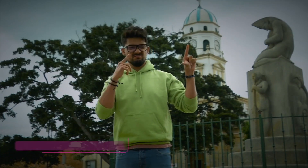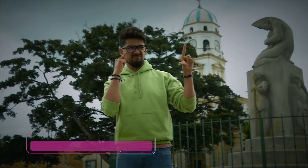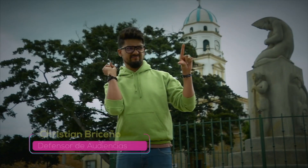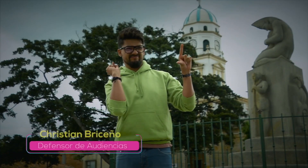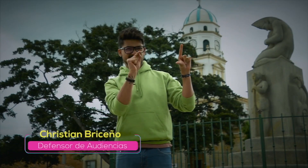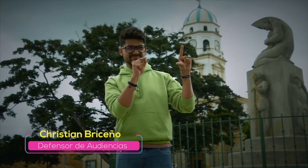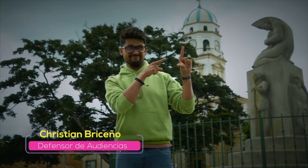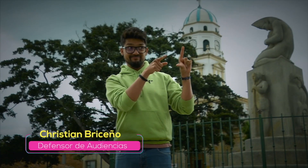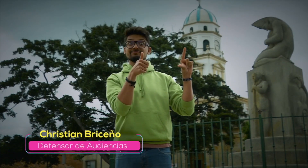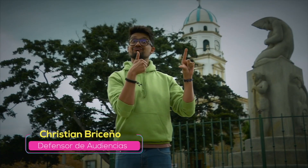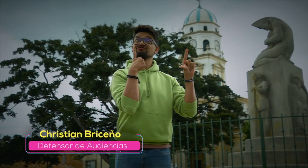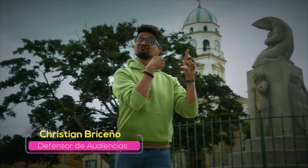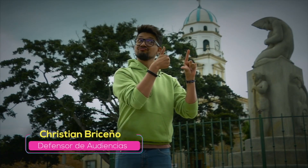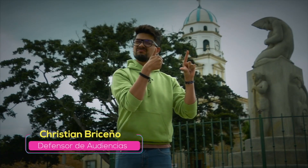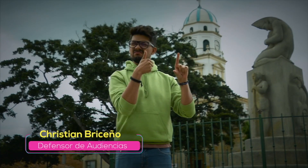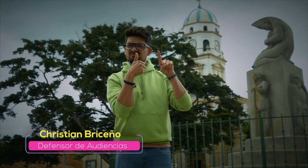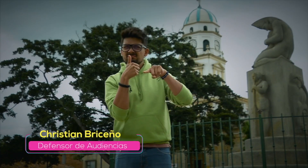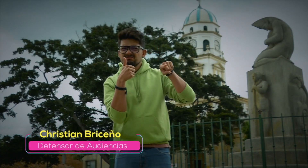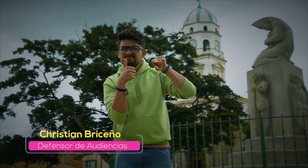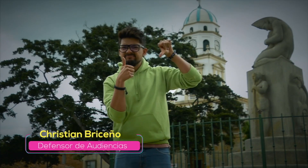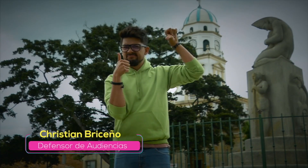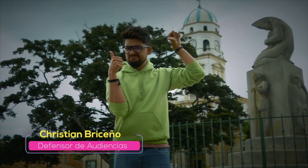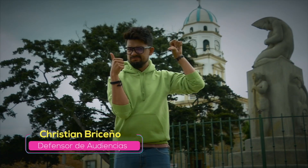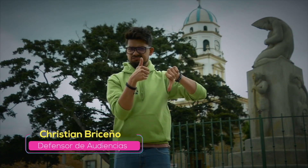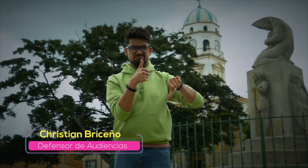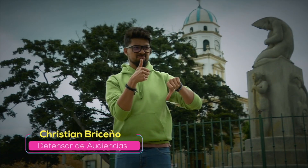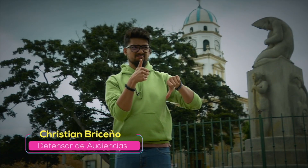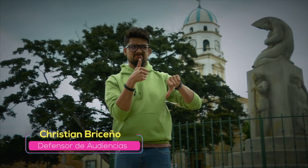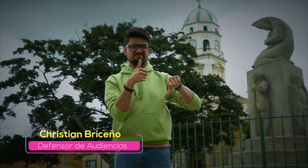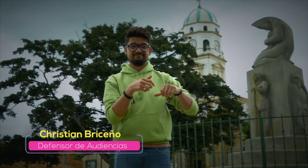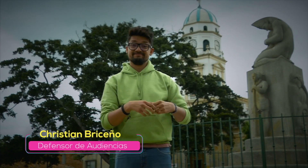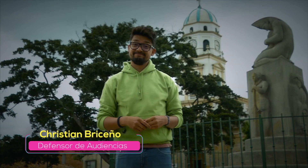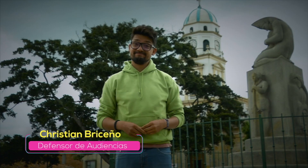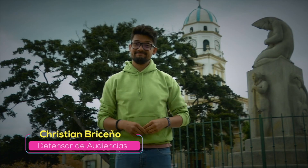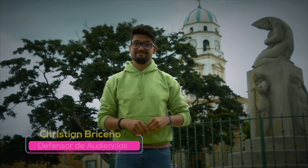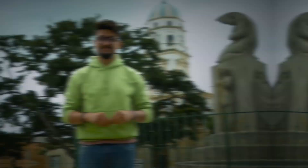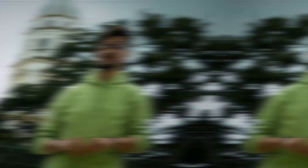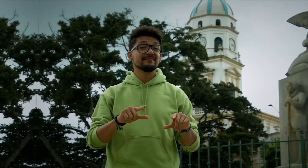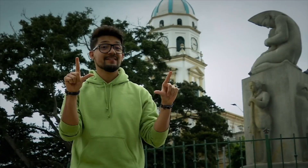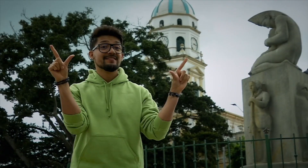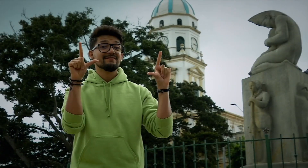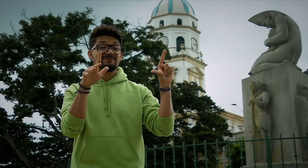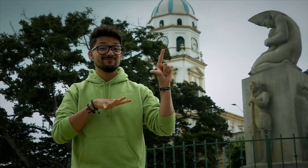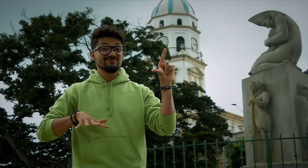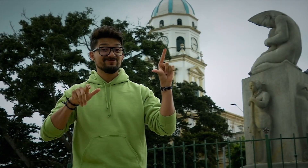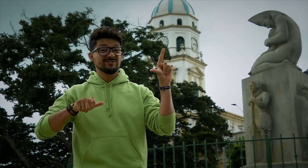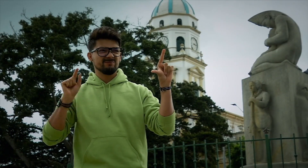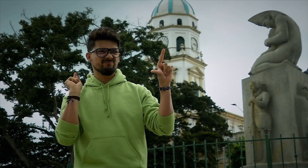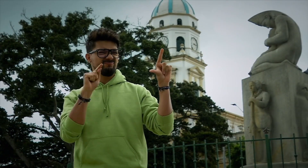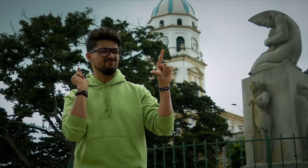A la televisión se le adjudican tantas virtudes como pecados.